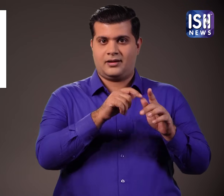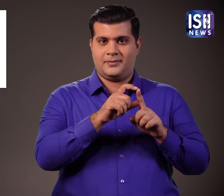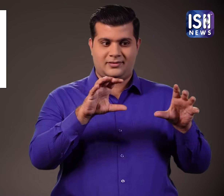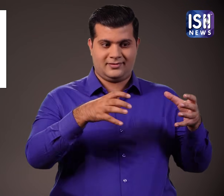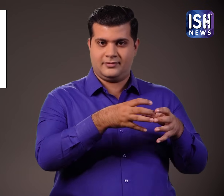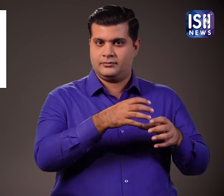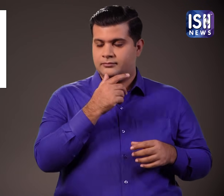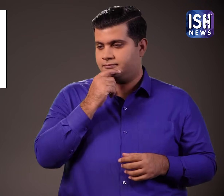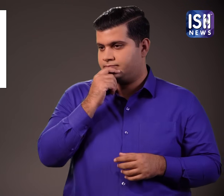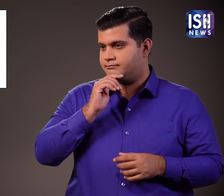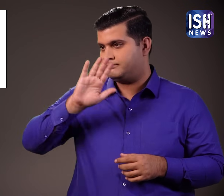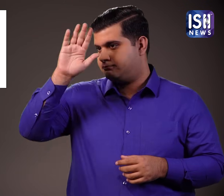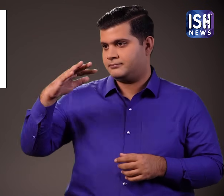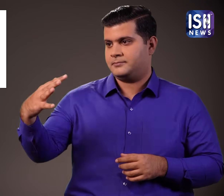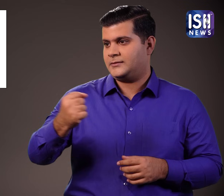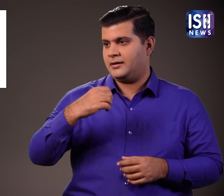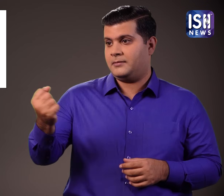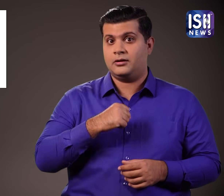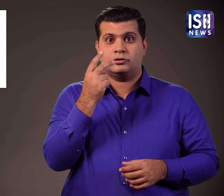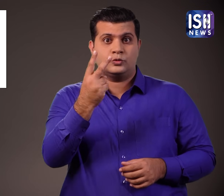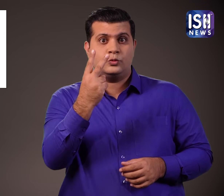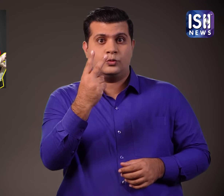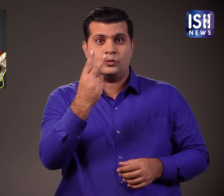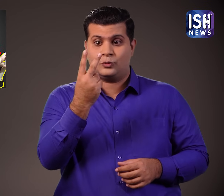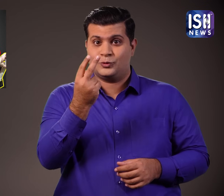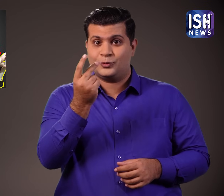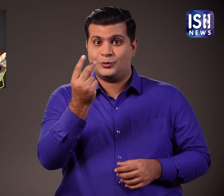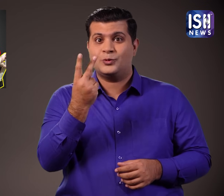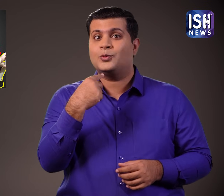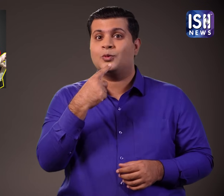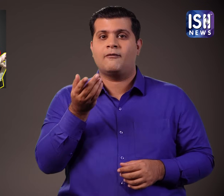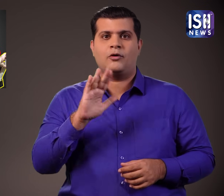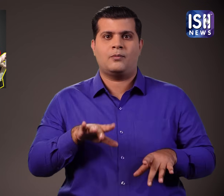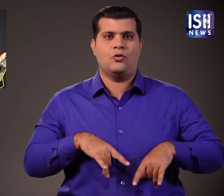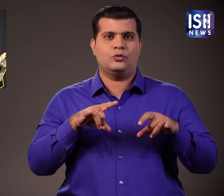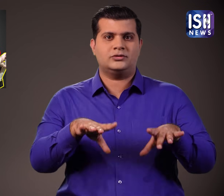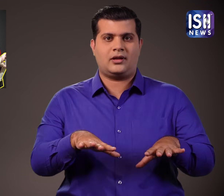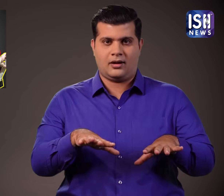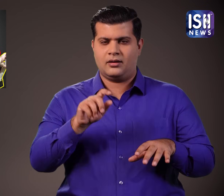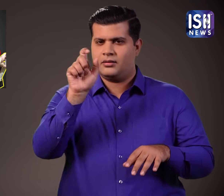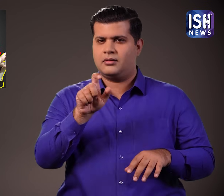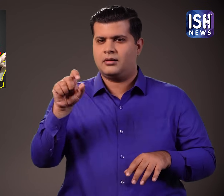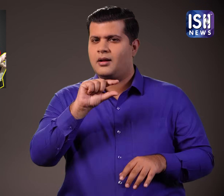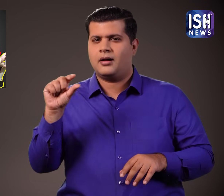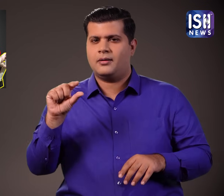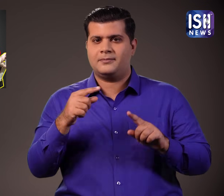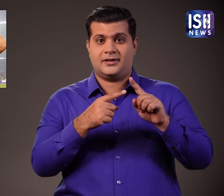हाइदराबाद ने दो बेहत प्रतिभाशाले अस्ट्रिलियाई क्रिकेटरों Travis Head और Pat Cummins को